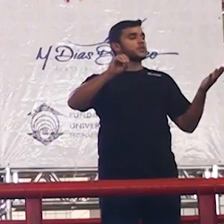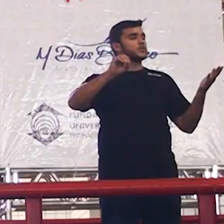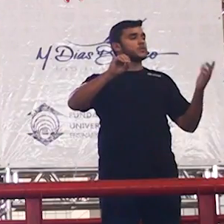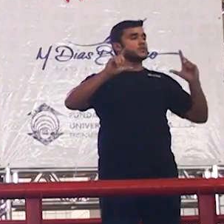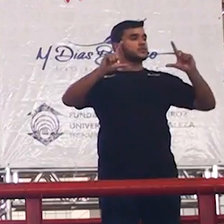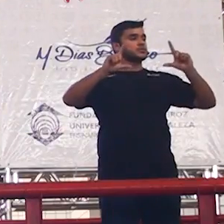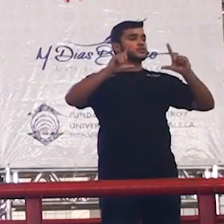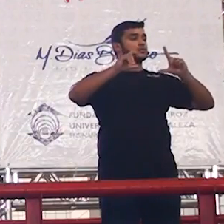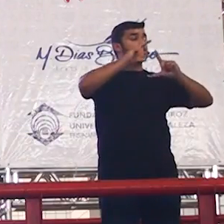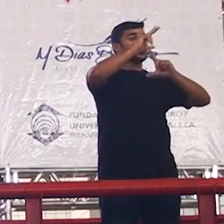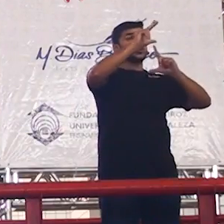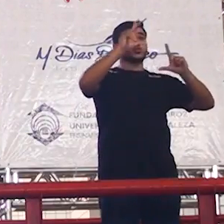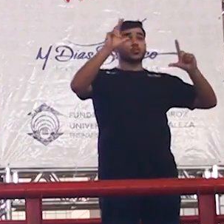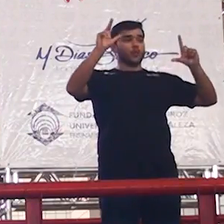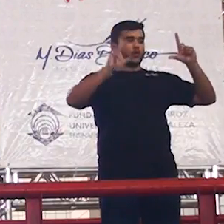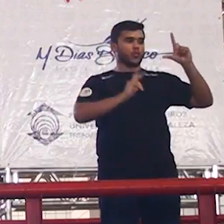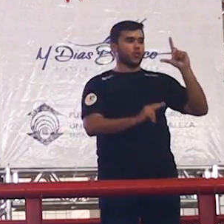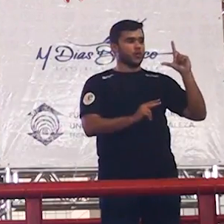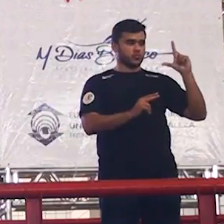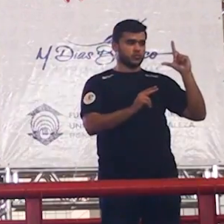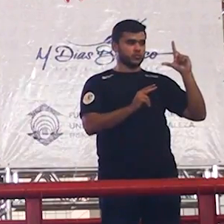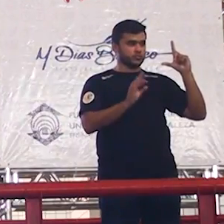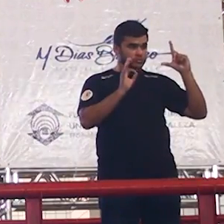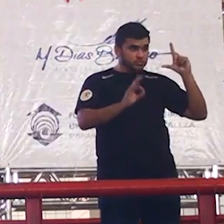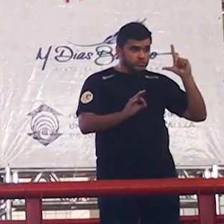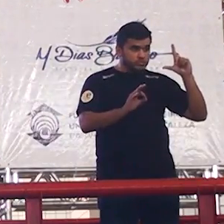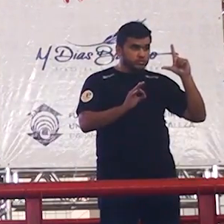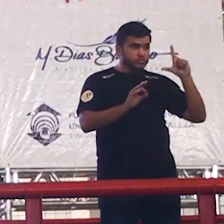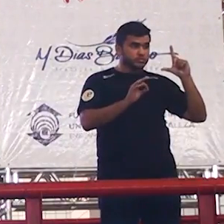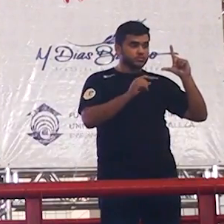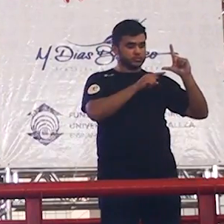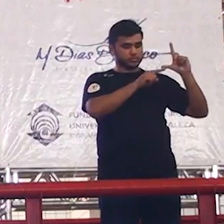os lados são iguais.